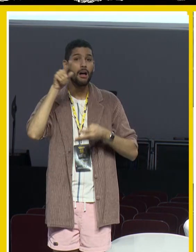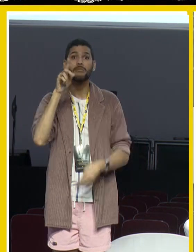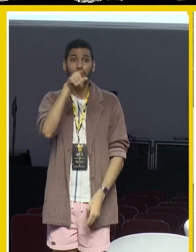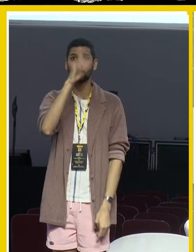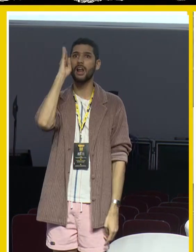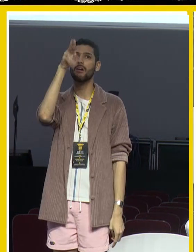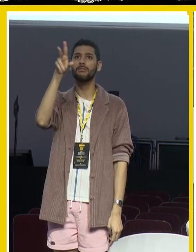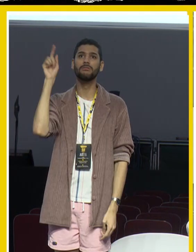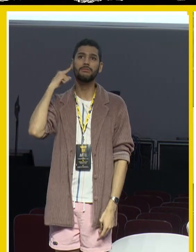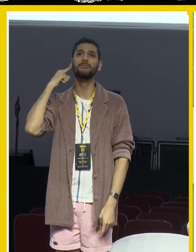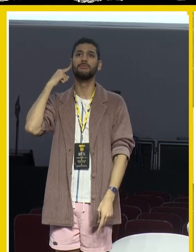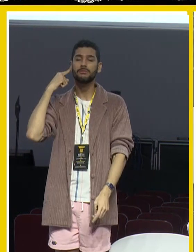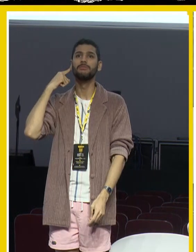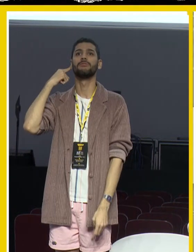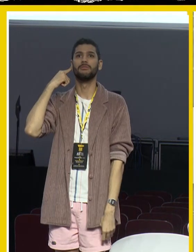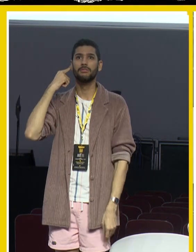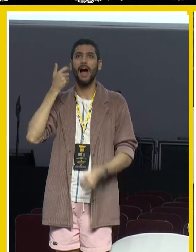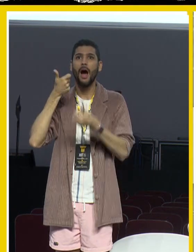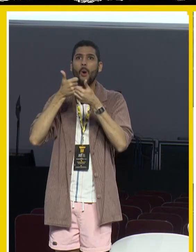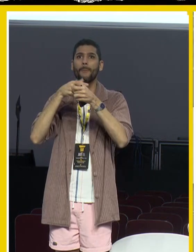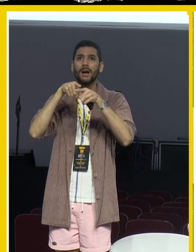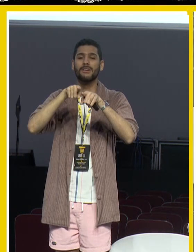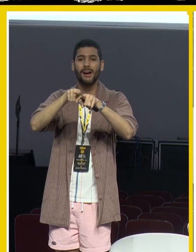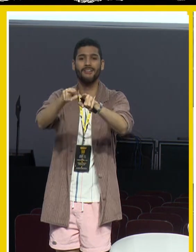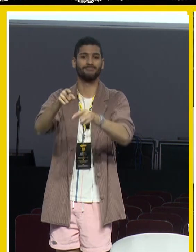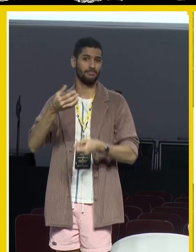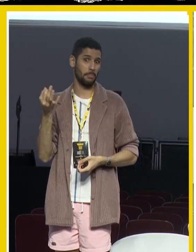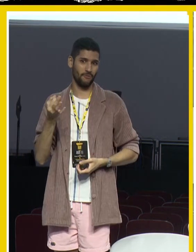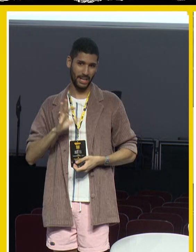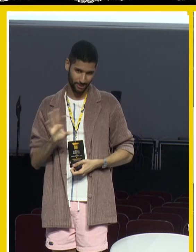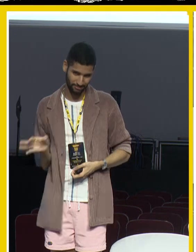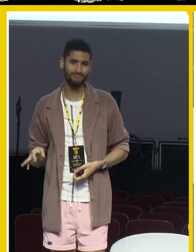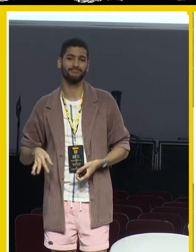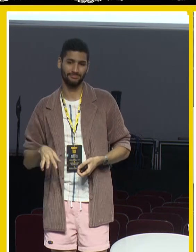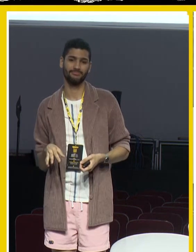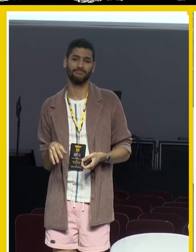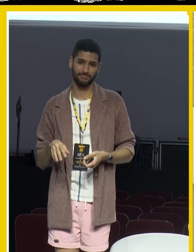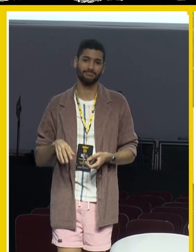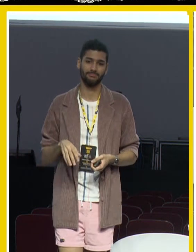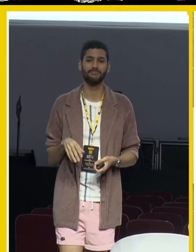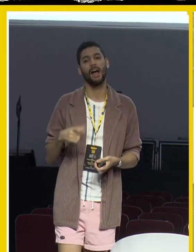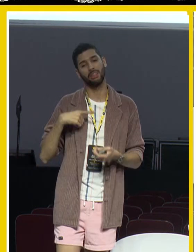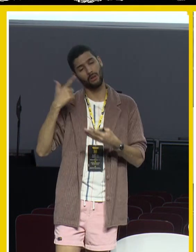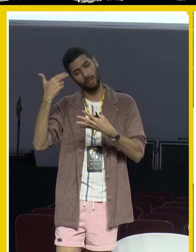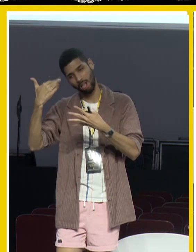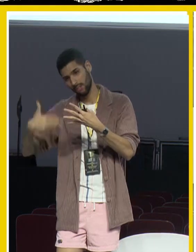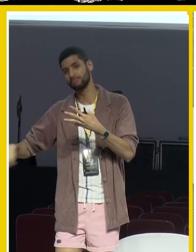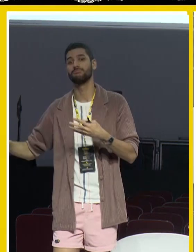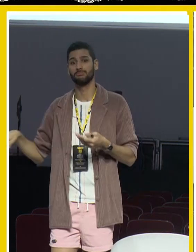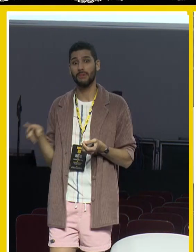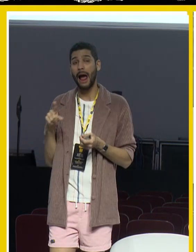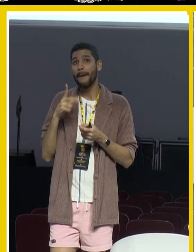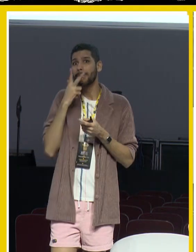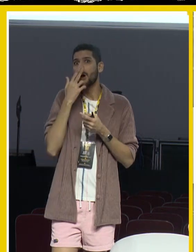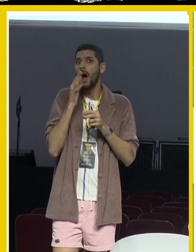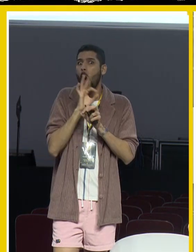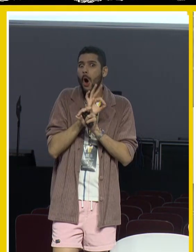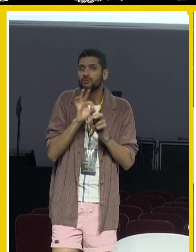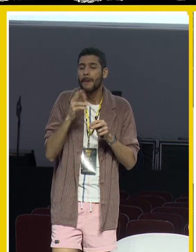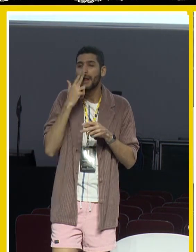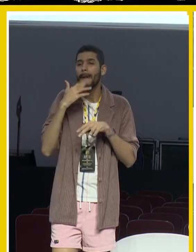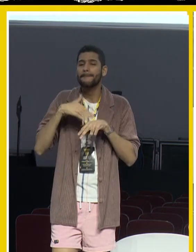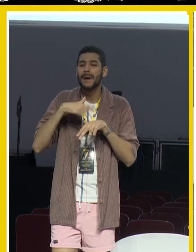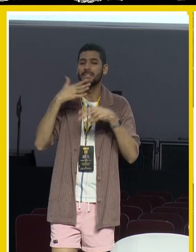mesma maneira que estão vendo aqui vocês estão vendo fazendo sinais e o itep está fazendo a voz então você consegue acompanhar os dois ao mesmo tempo